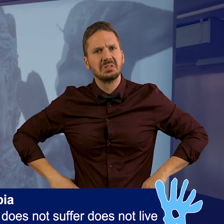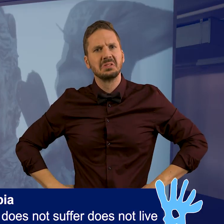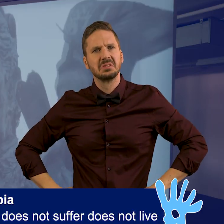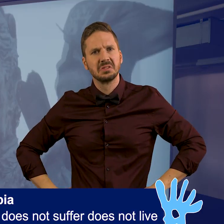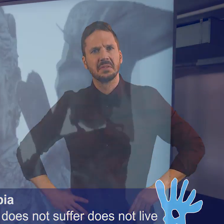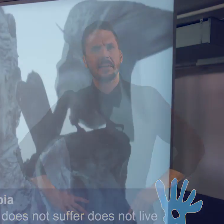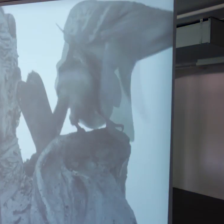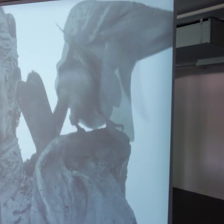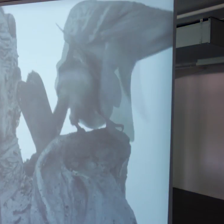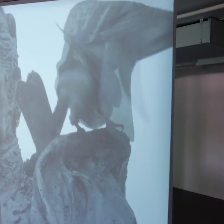pånyttfödelse eller apokalyps.